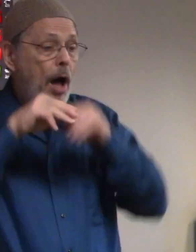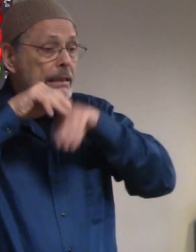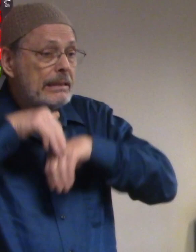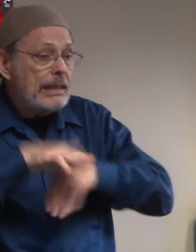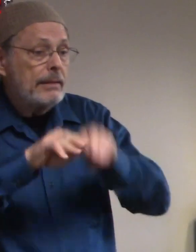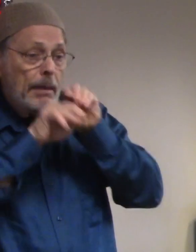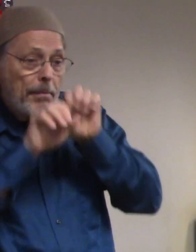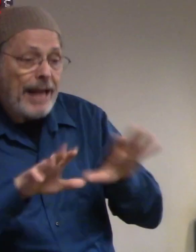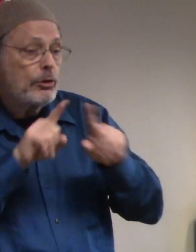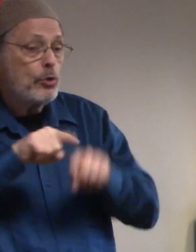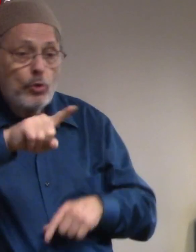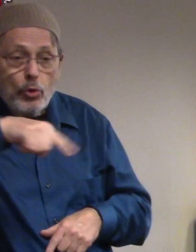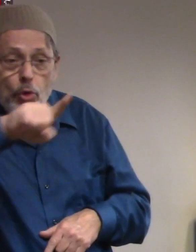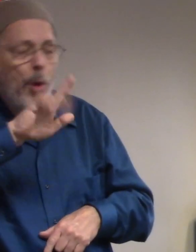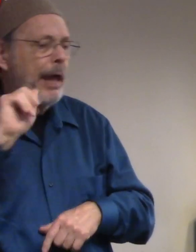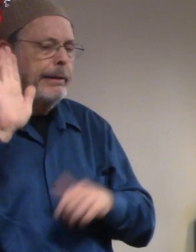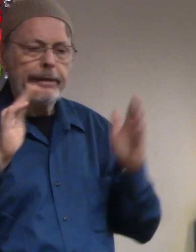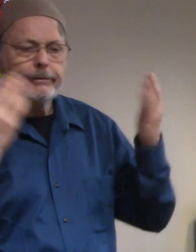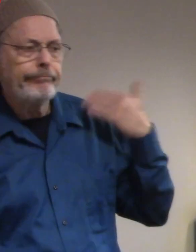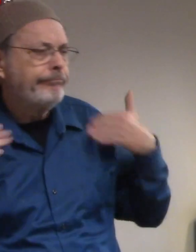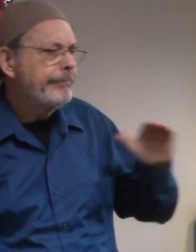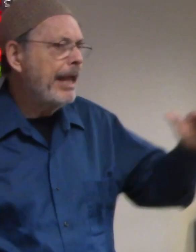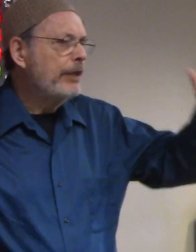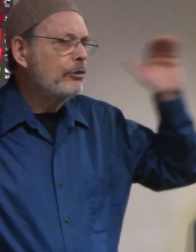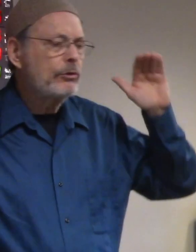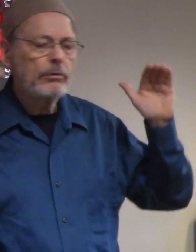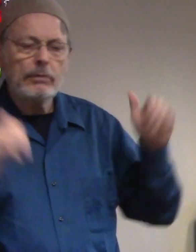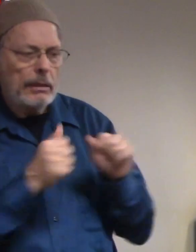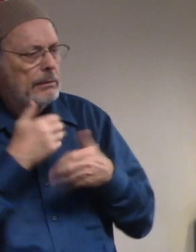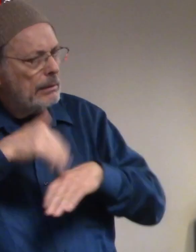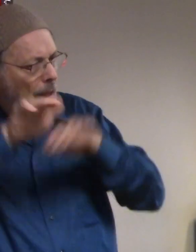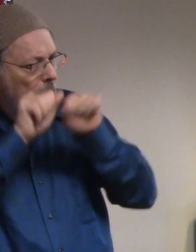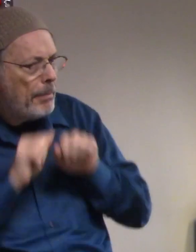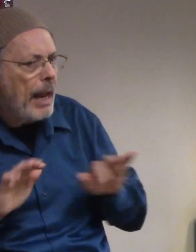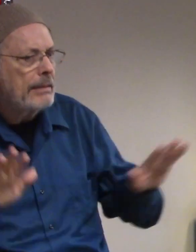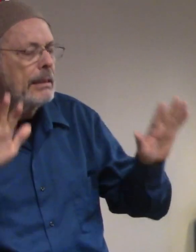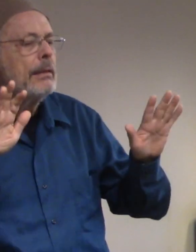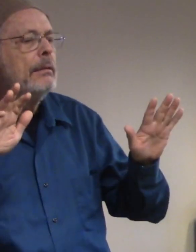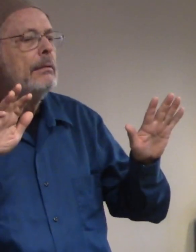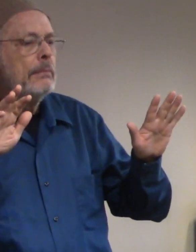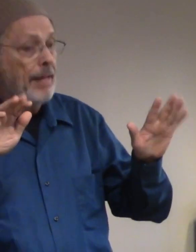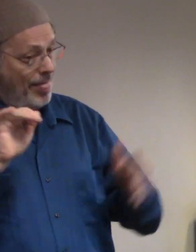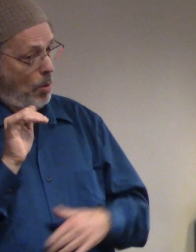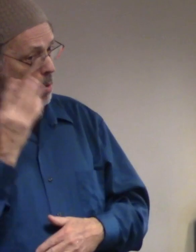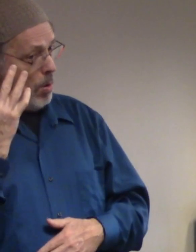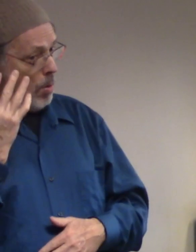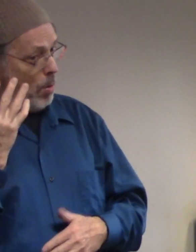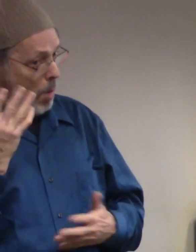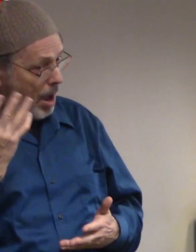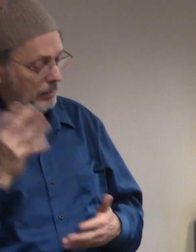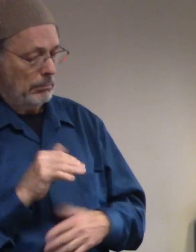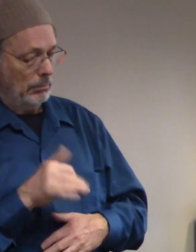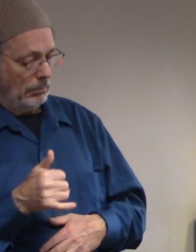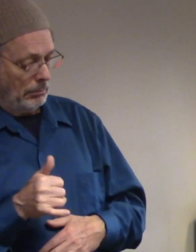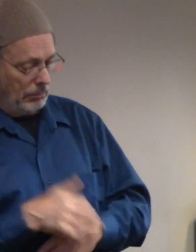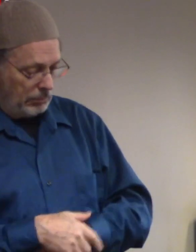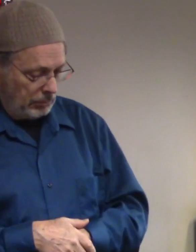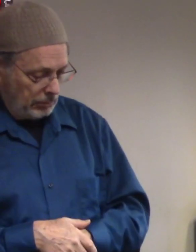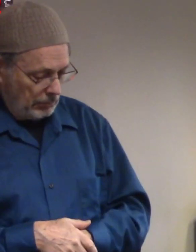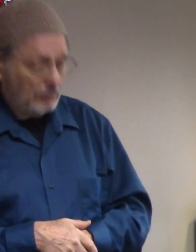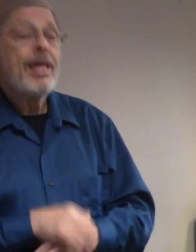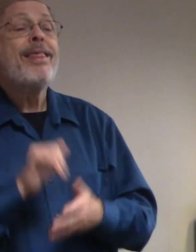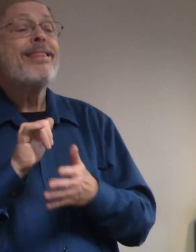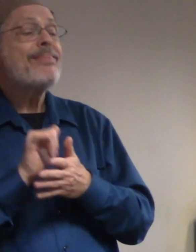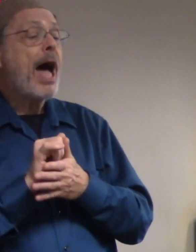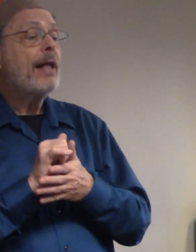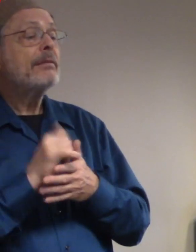upon you, and his malaika and his angels that sends blessing upon you to what? لِيُخْرِجُكُمْ مِنَ الظُّلُمَاتِ إِلَى النُّورِ. To